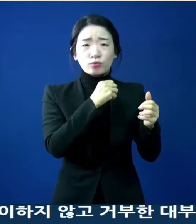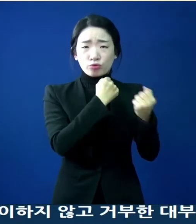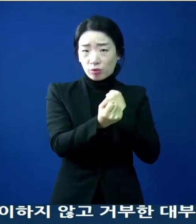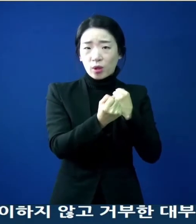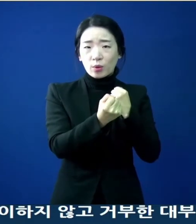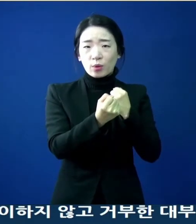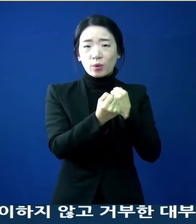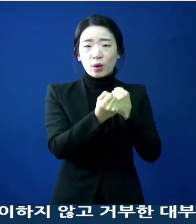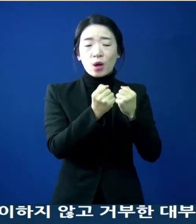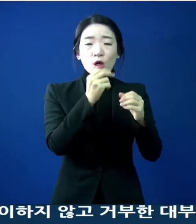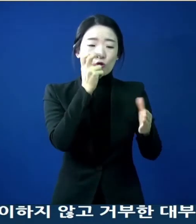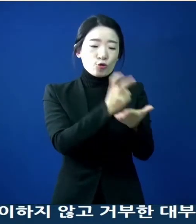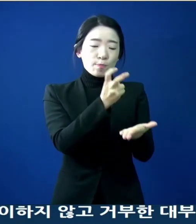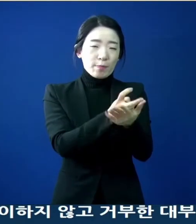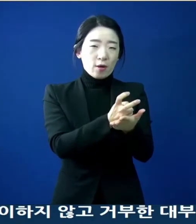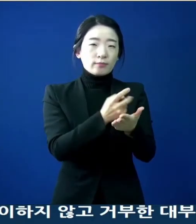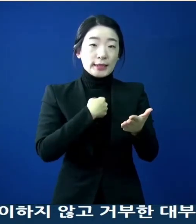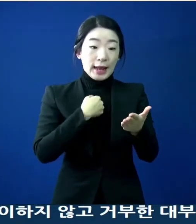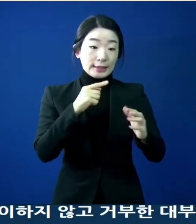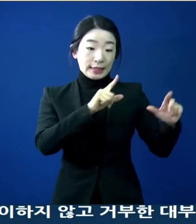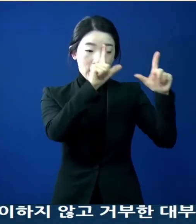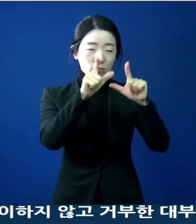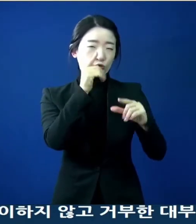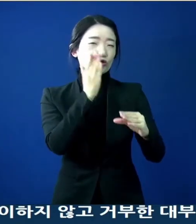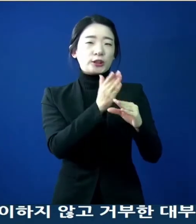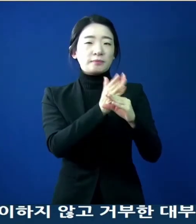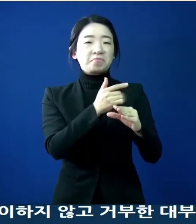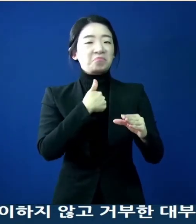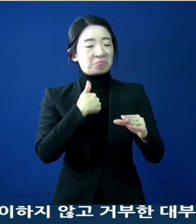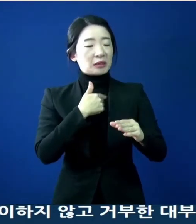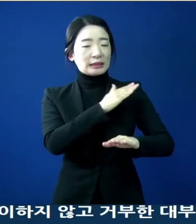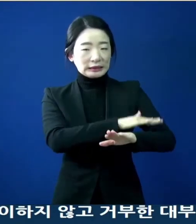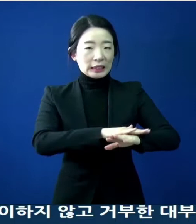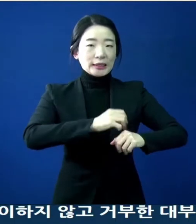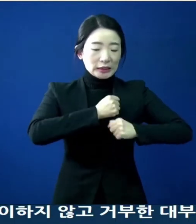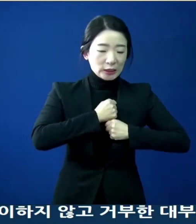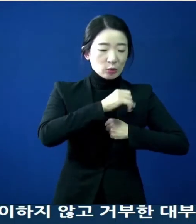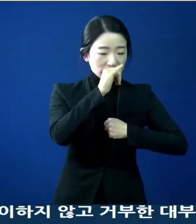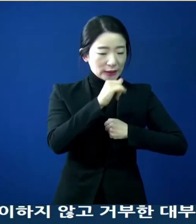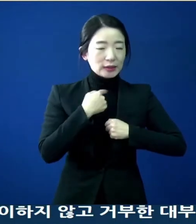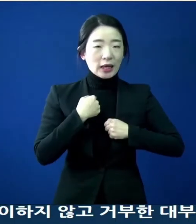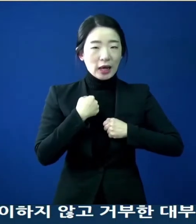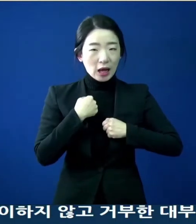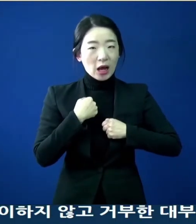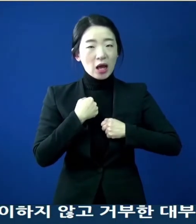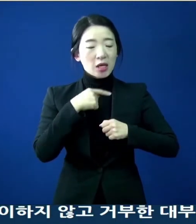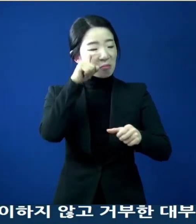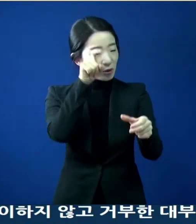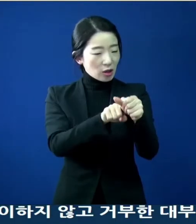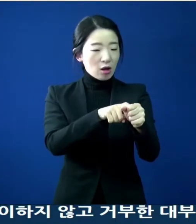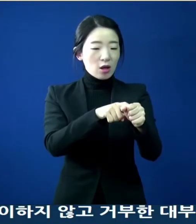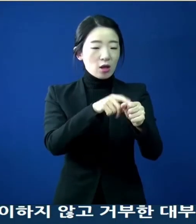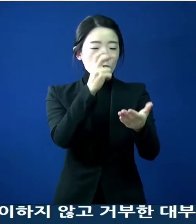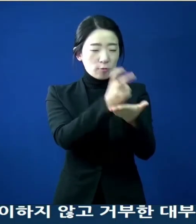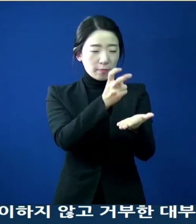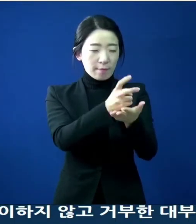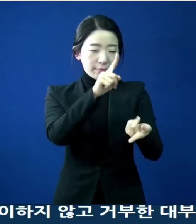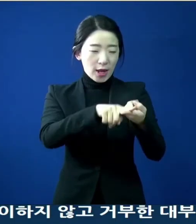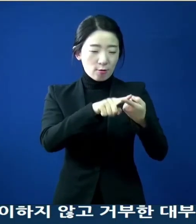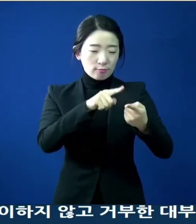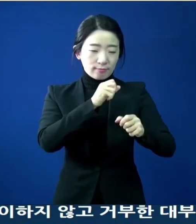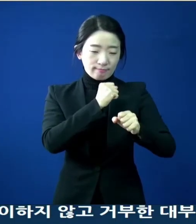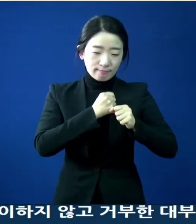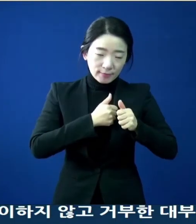삶의 중심이라고 주장하면서 실제로 그 율법이 지향하고 있고 목적하고 있었던 창조의 그